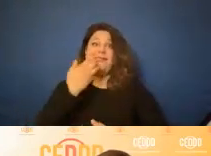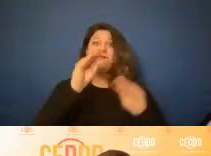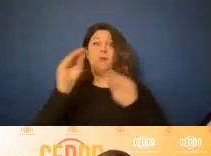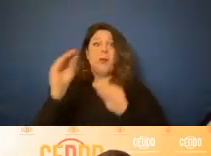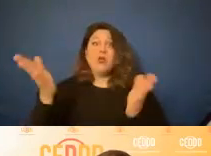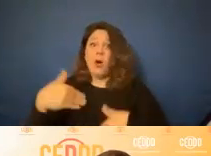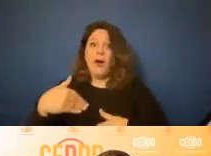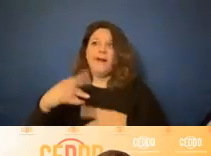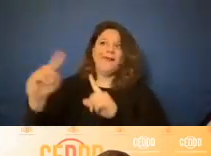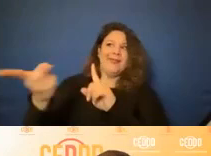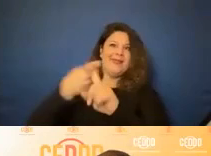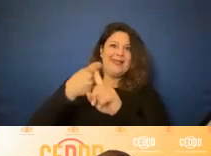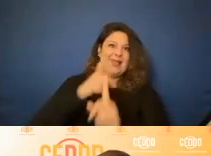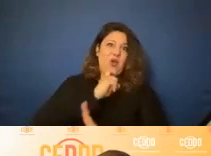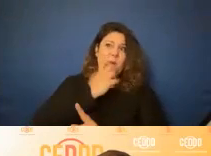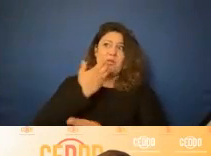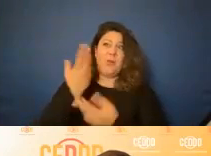ese fenómeno tan invisible.